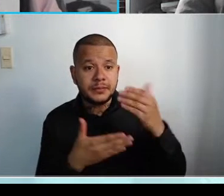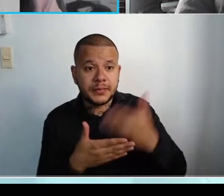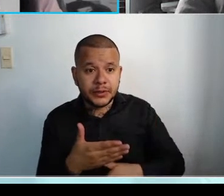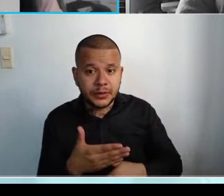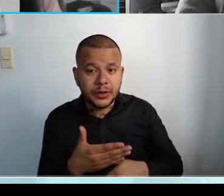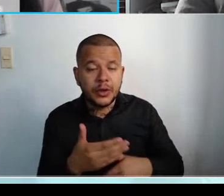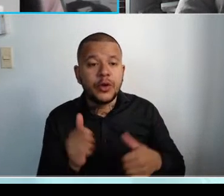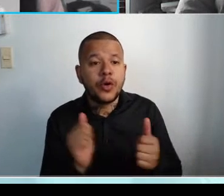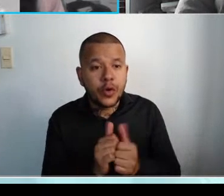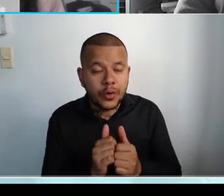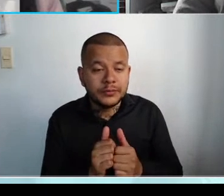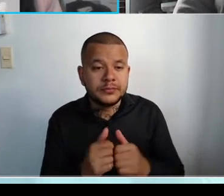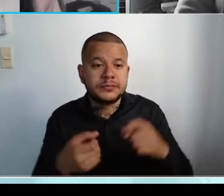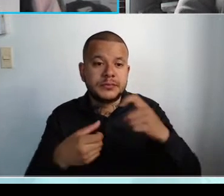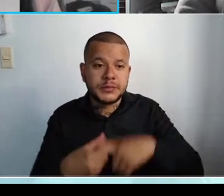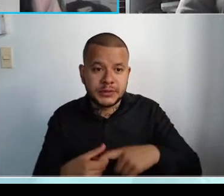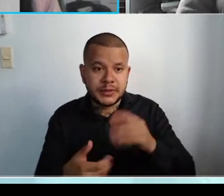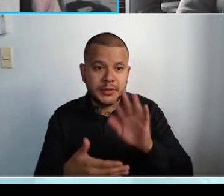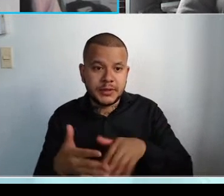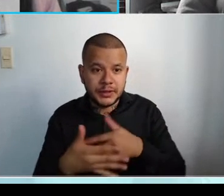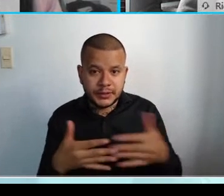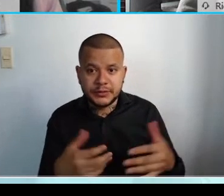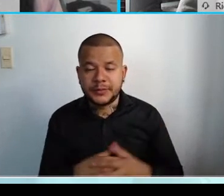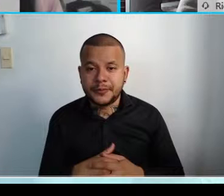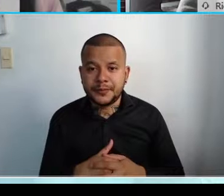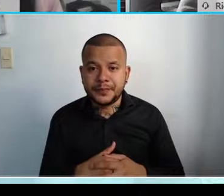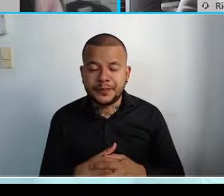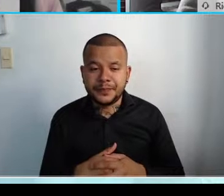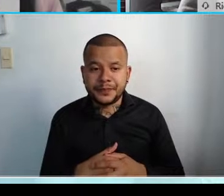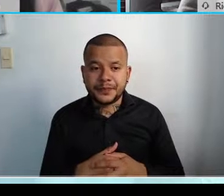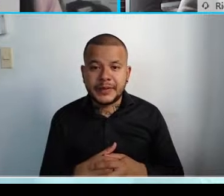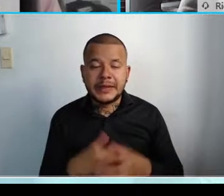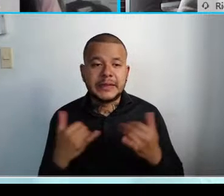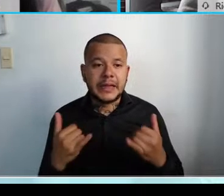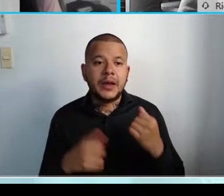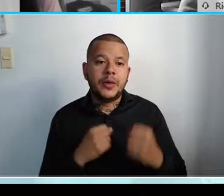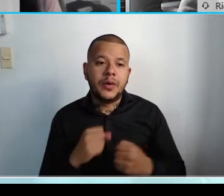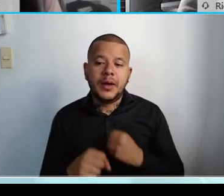registro. 1.244 personas también registradas este año